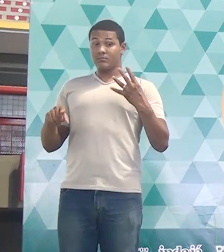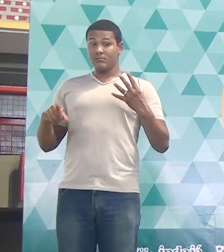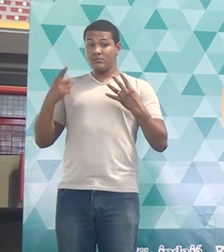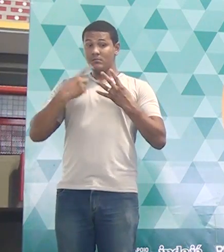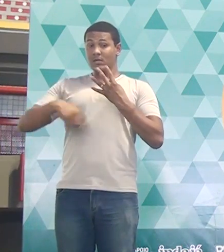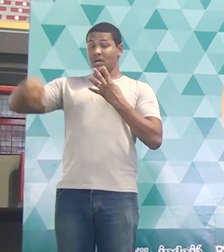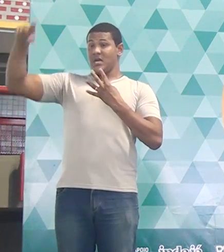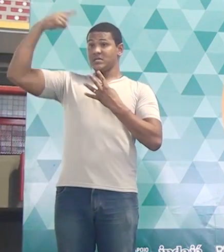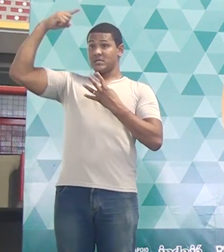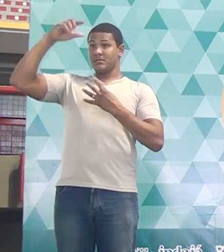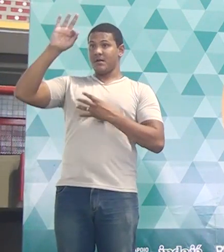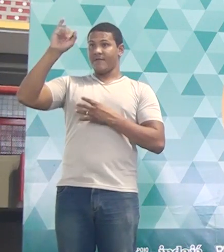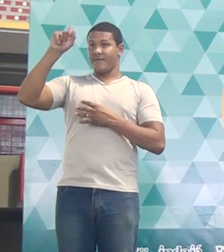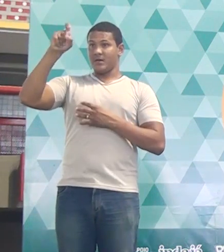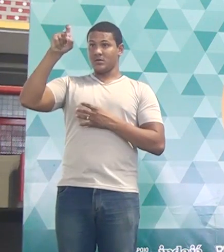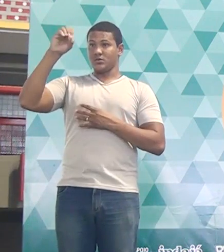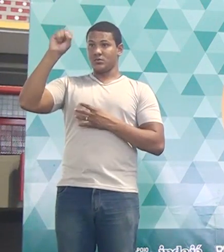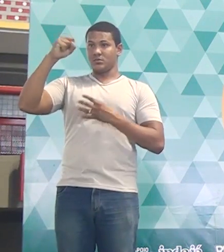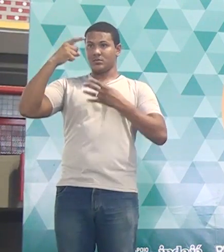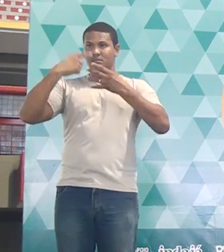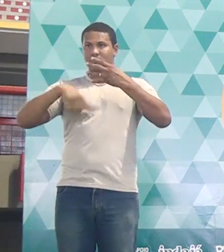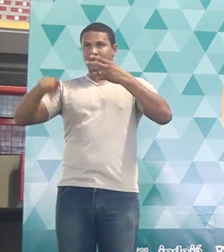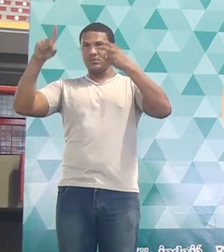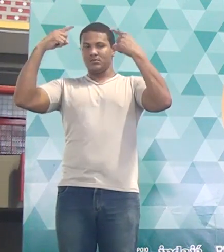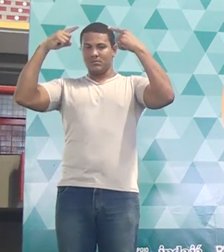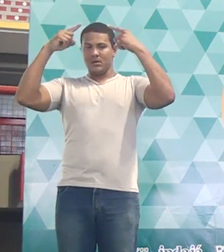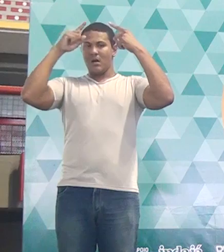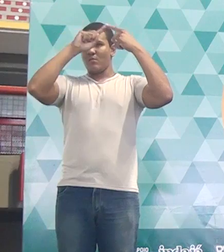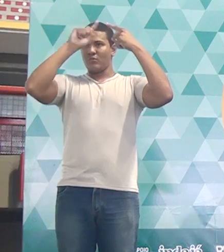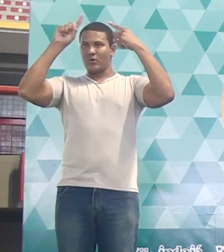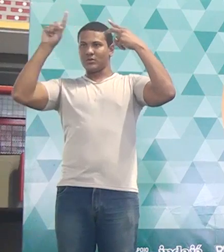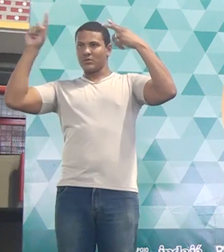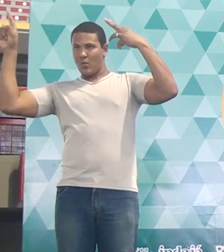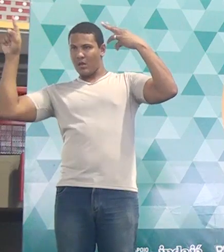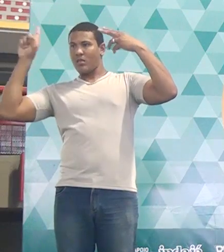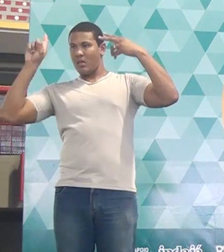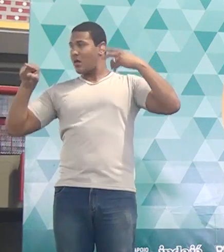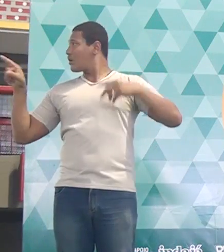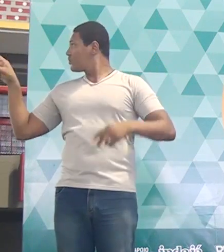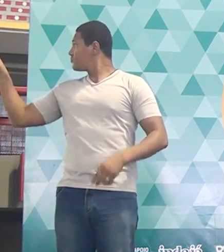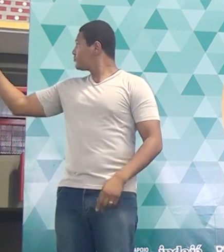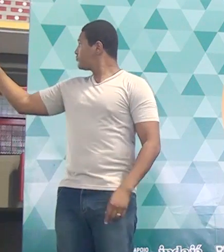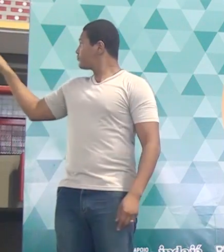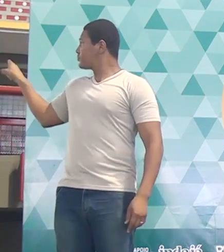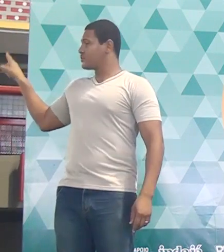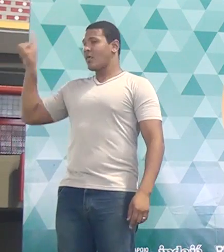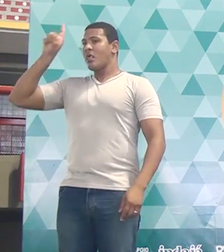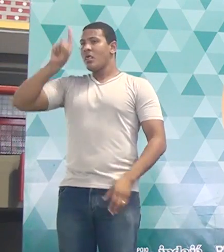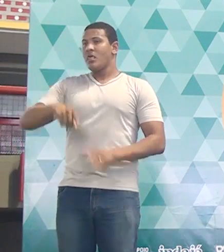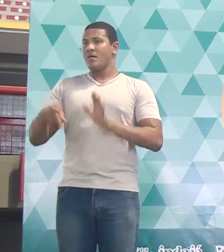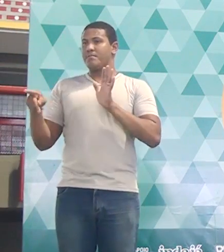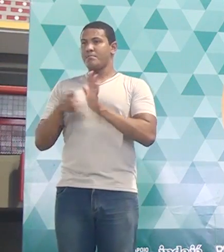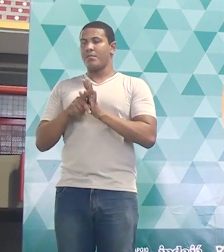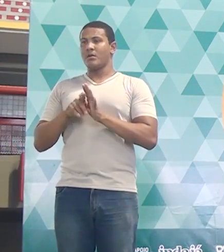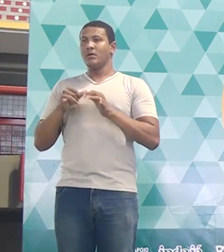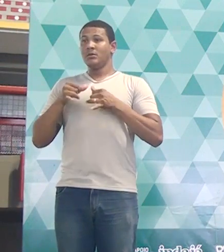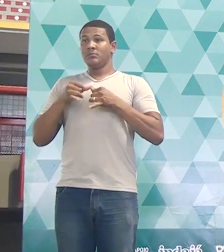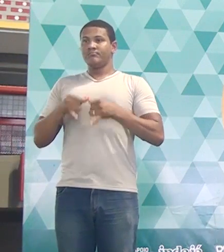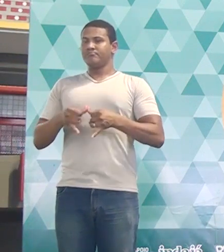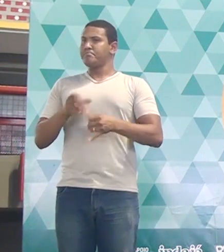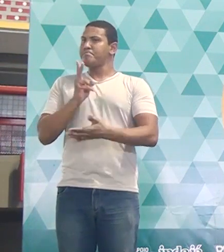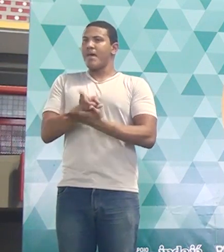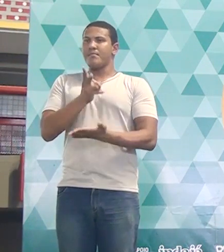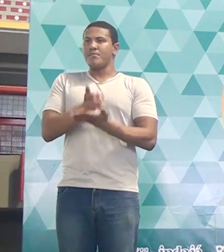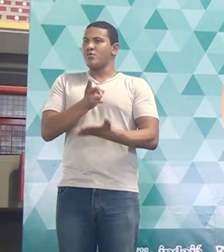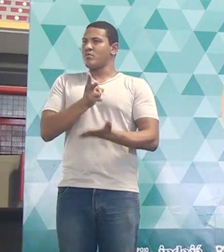fixos. Todos os demais são voláteis. Os voláteis não são apenas esses que eu acabei de citar. São todos,